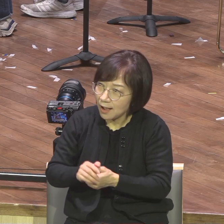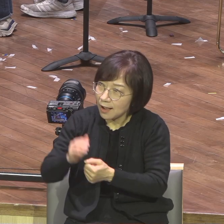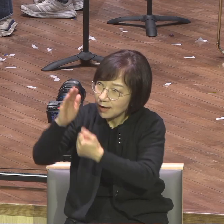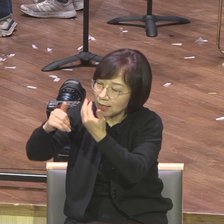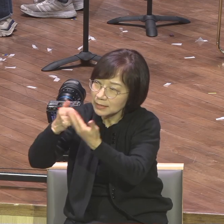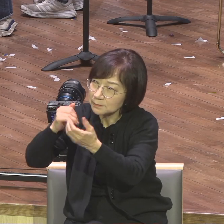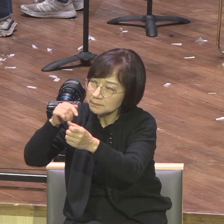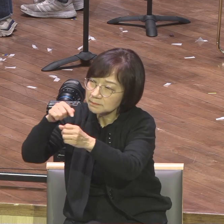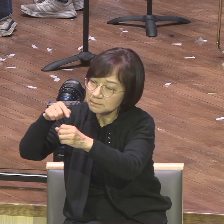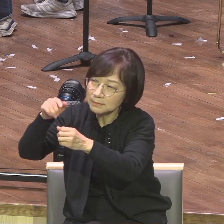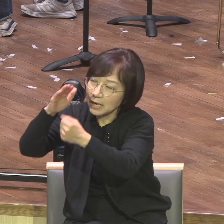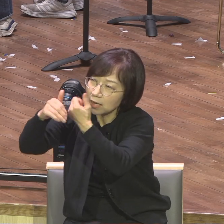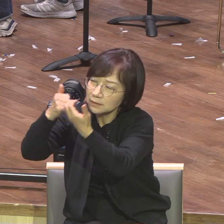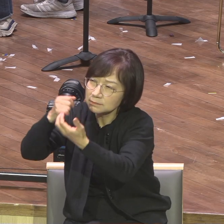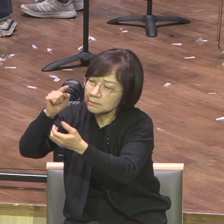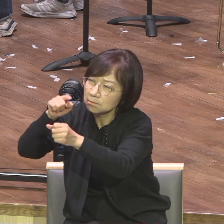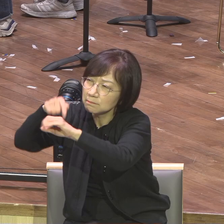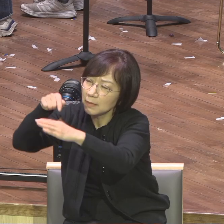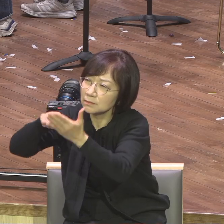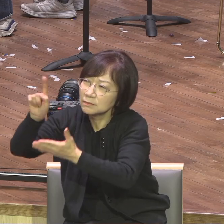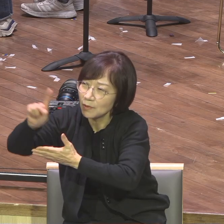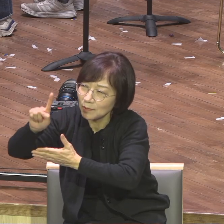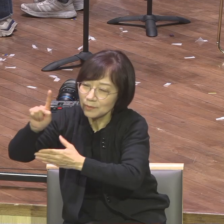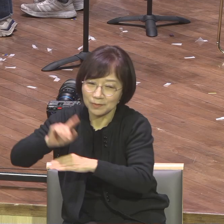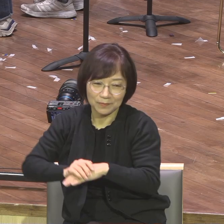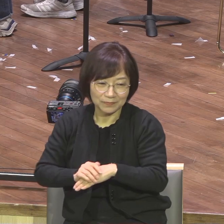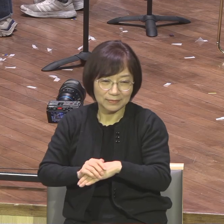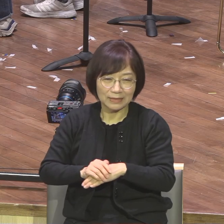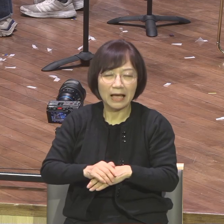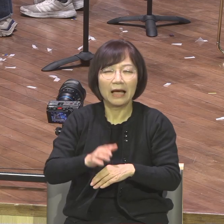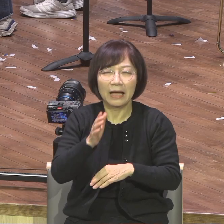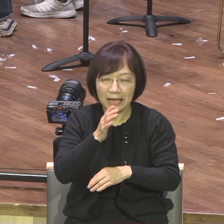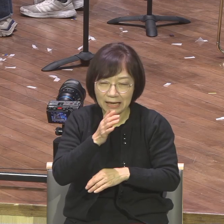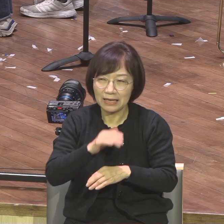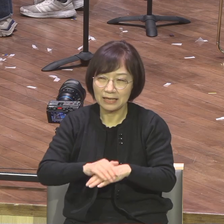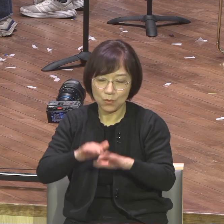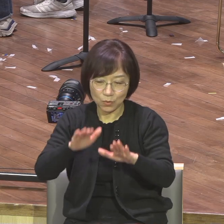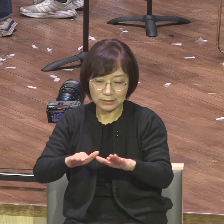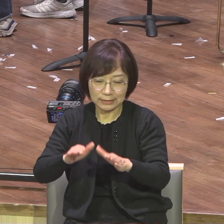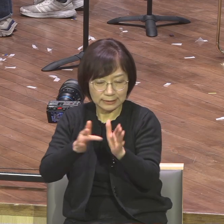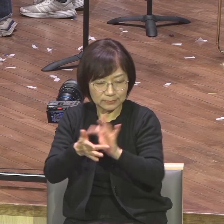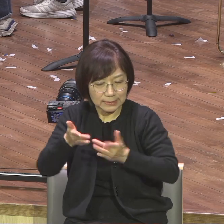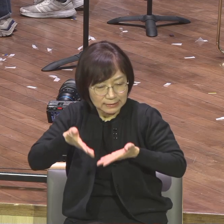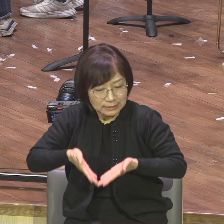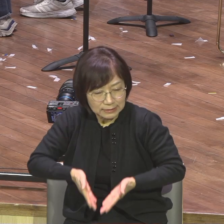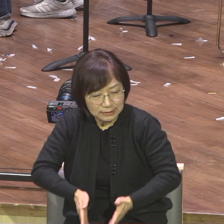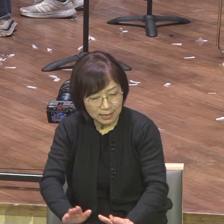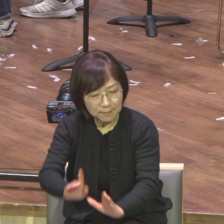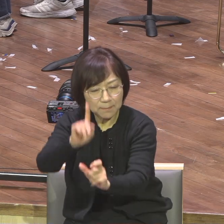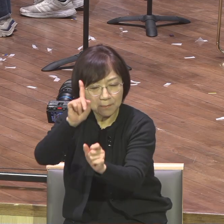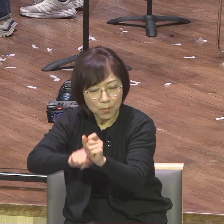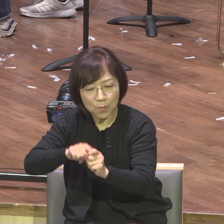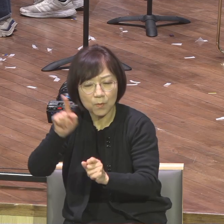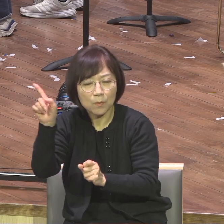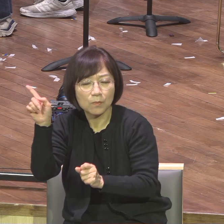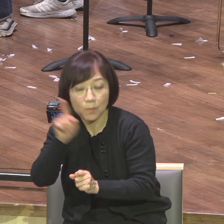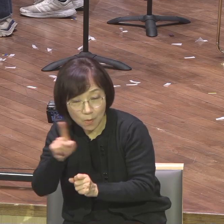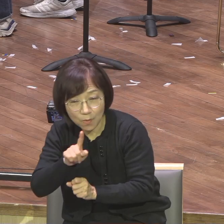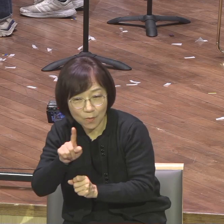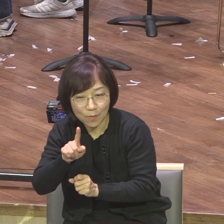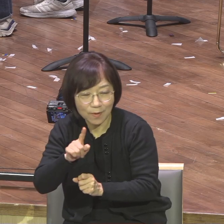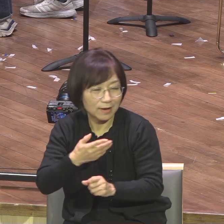뭐예요? 이 성탄의 의미를 전달하는 자예요. 이 사실을 이 구원의